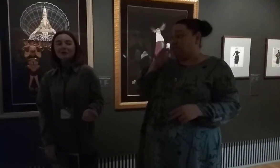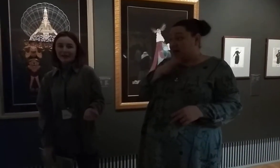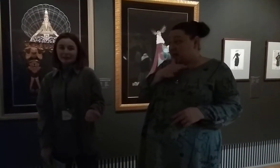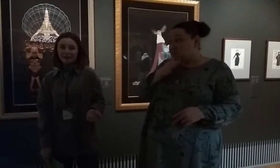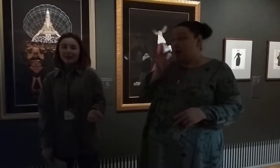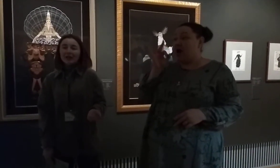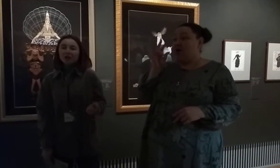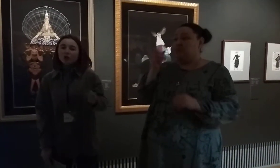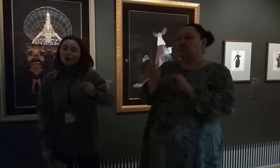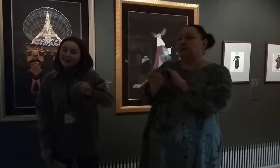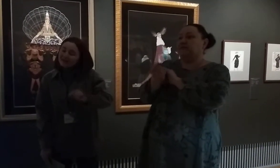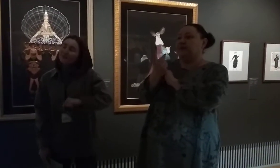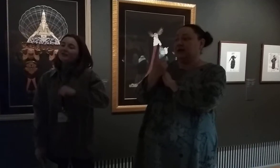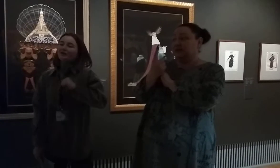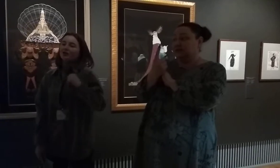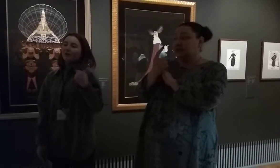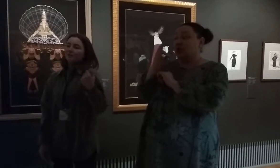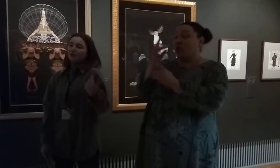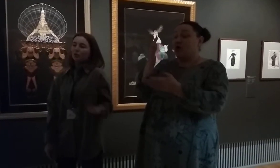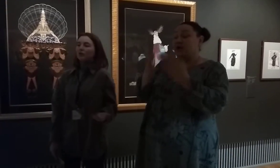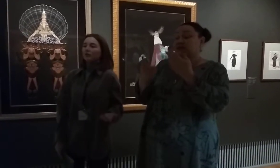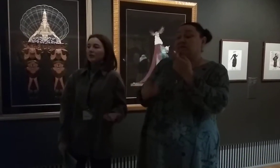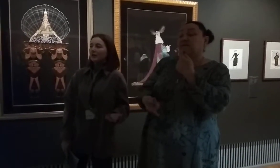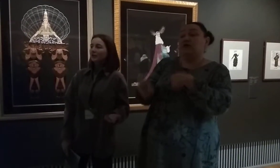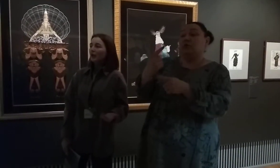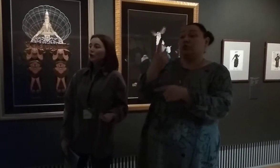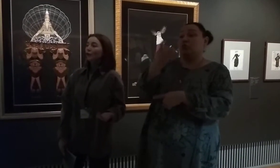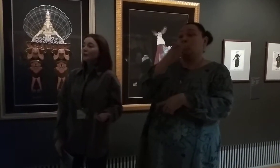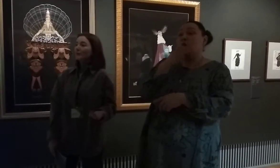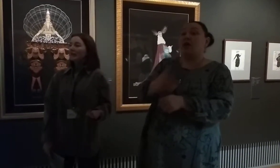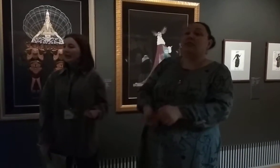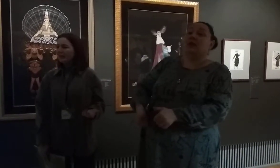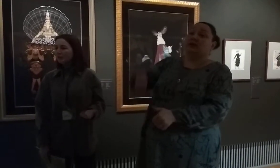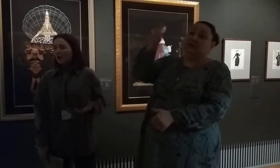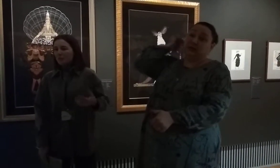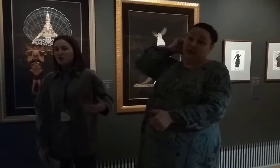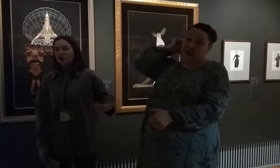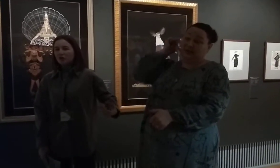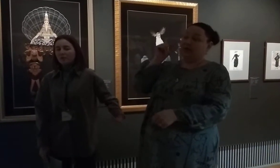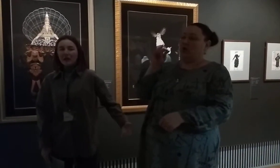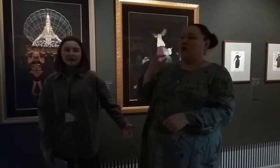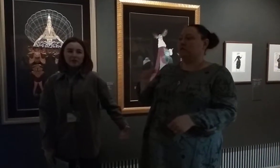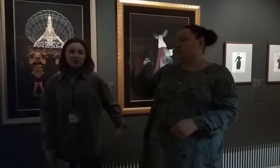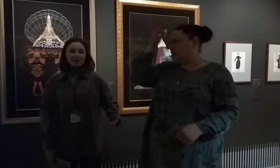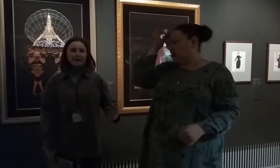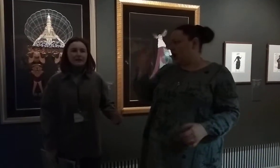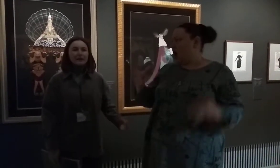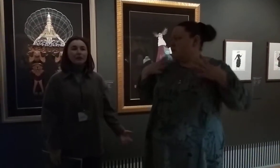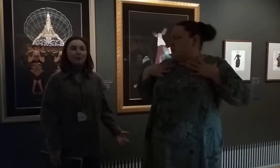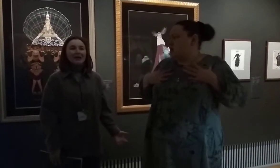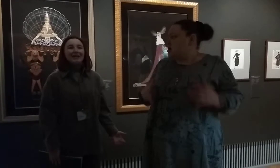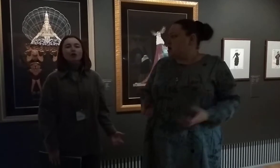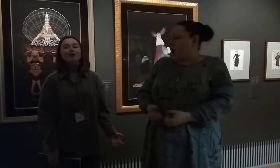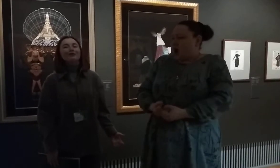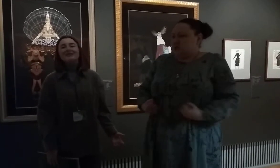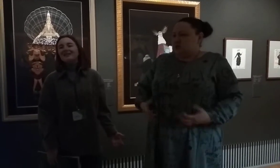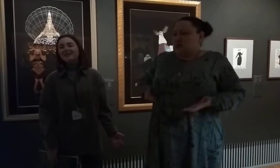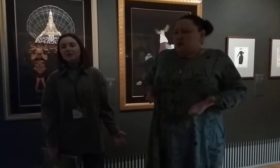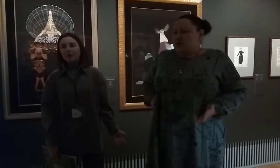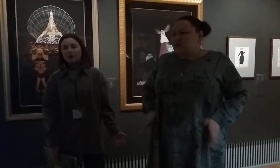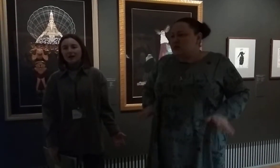и появляется. Но если мы возвращаемся на 100 лет назад, то вспоминаем о пышных платьях с корсетом, но